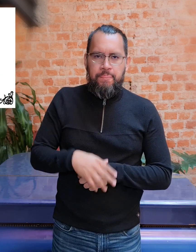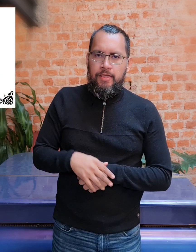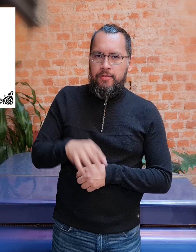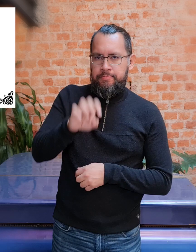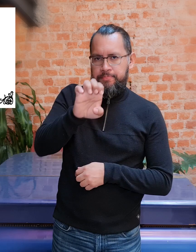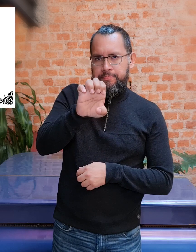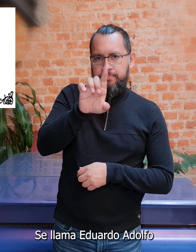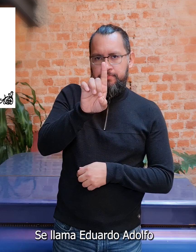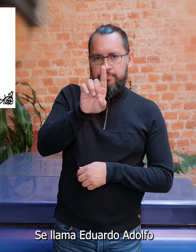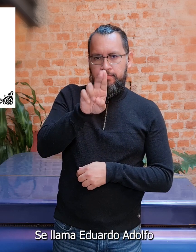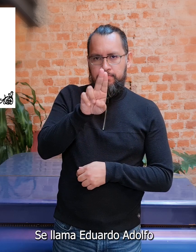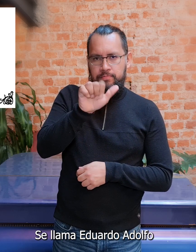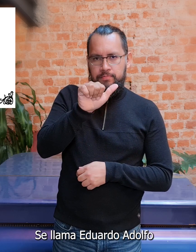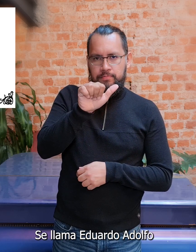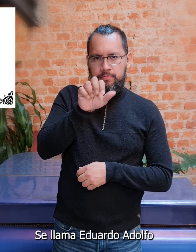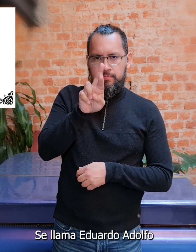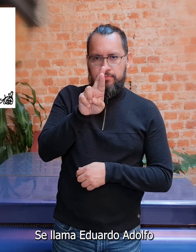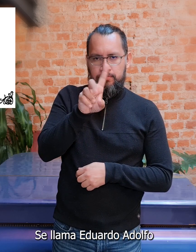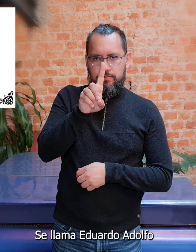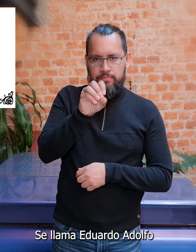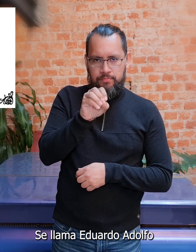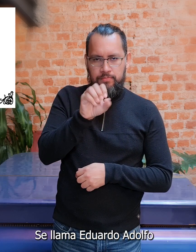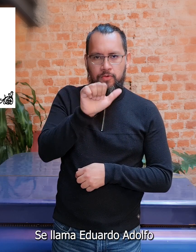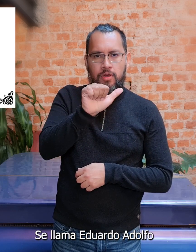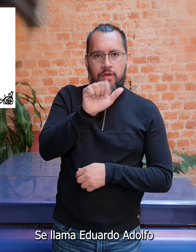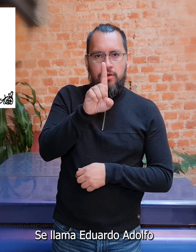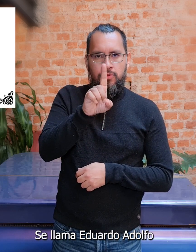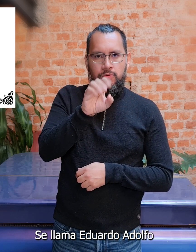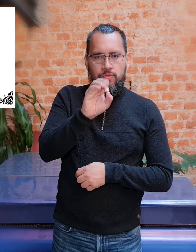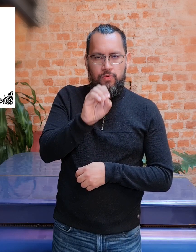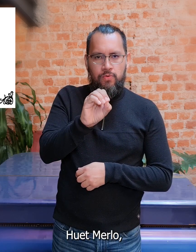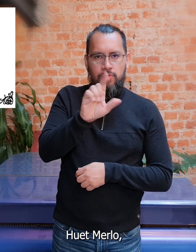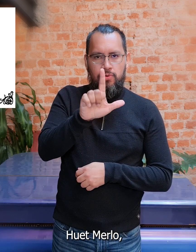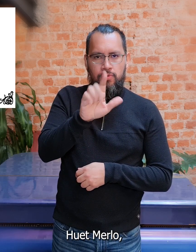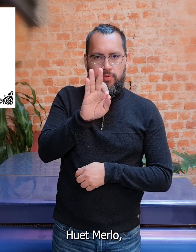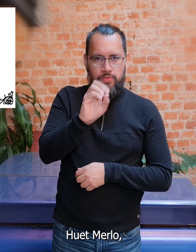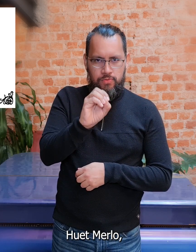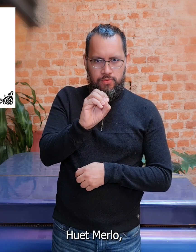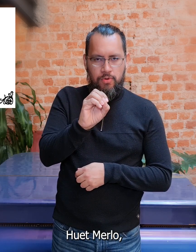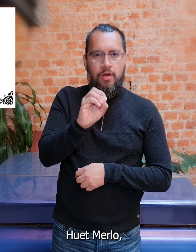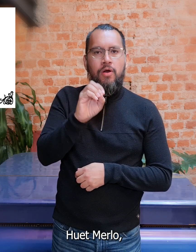Se llama Eduardo Adolfo Huet Merlo,